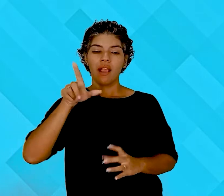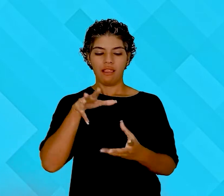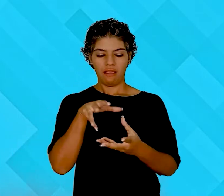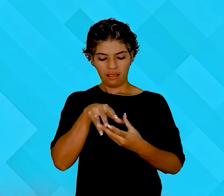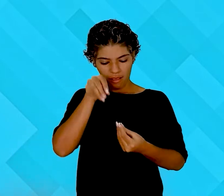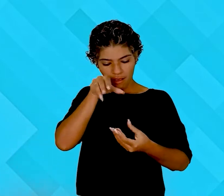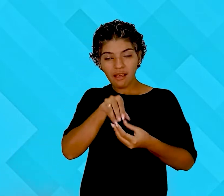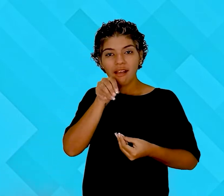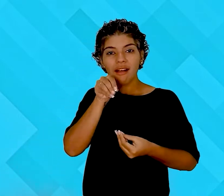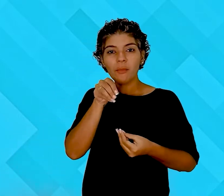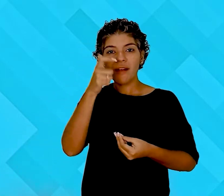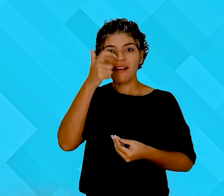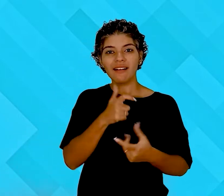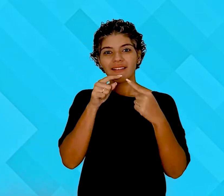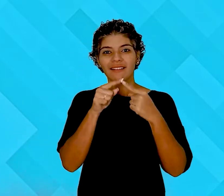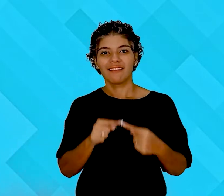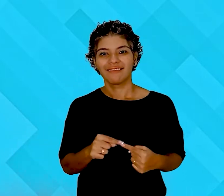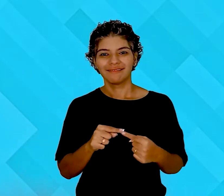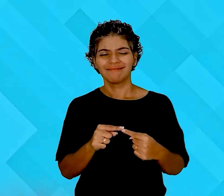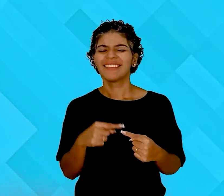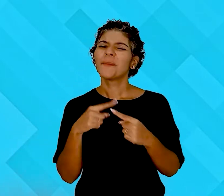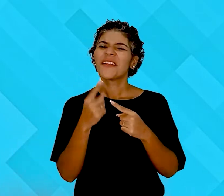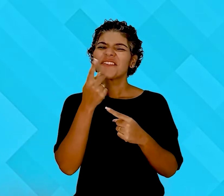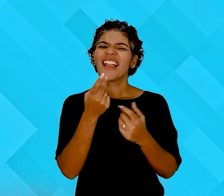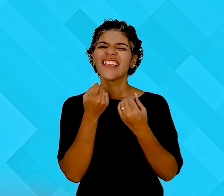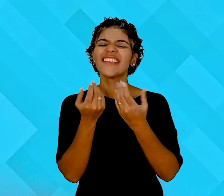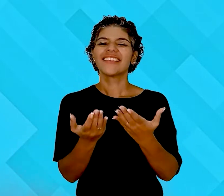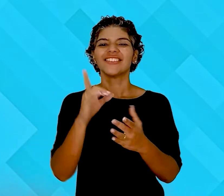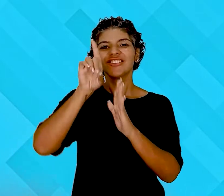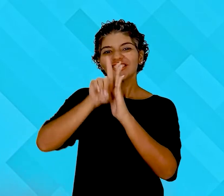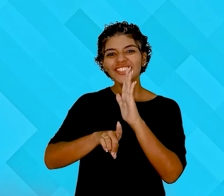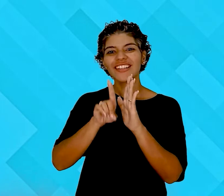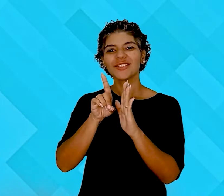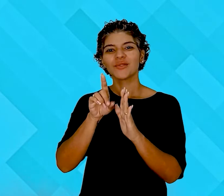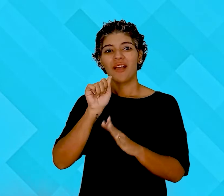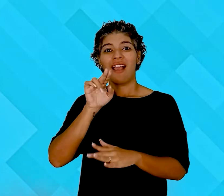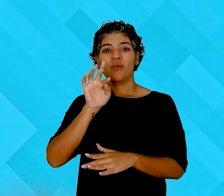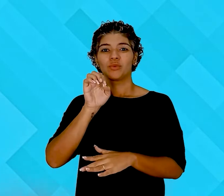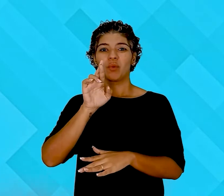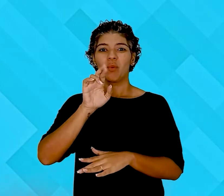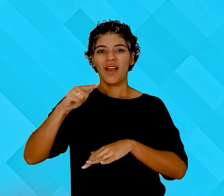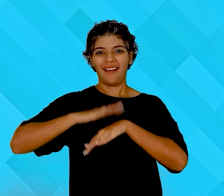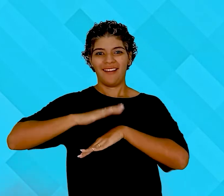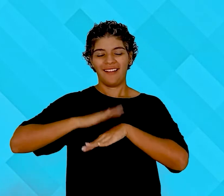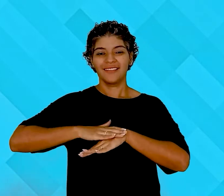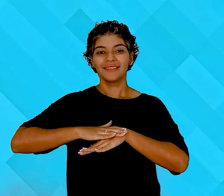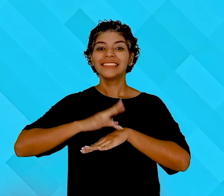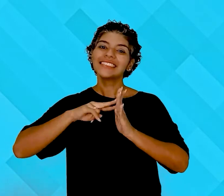autoral? Para a gente tentar, dentro desse olhar que está sendo proposto aqui desde o início, tentar